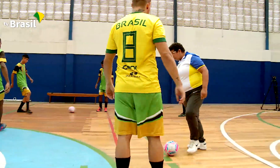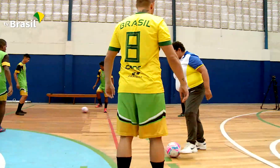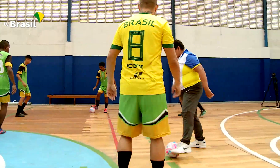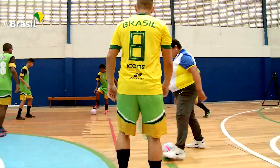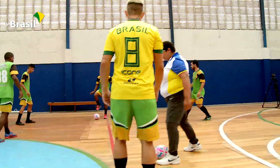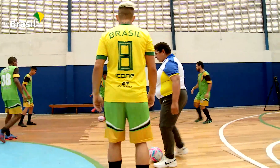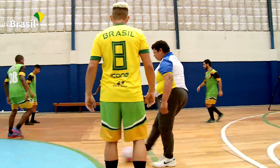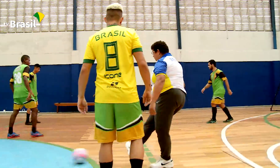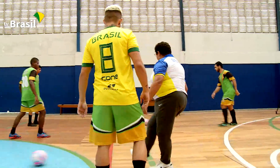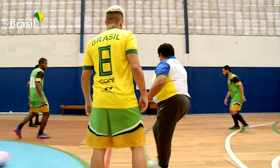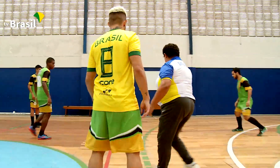roda.